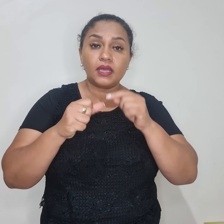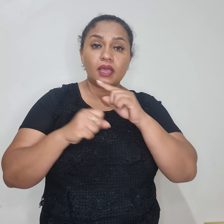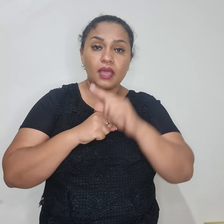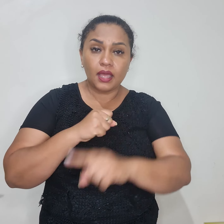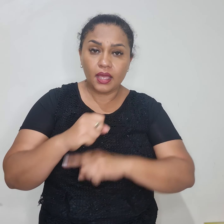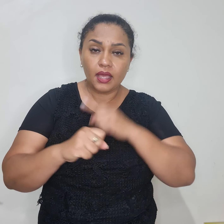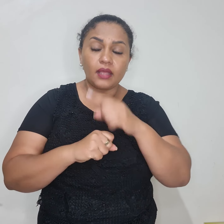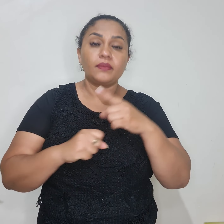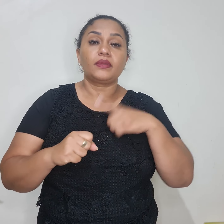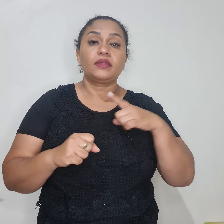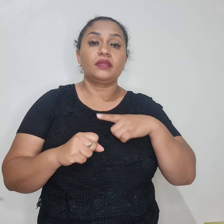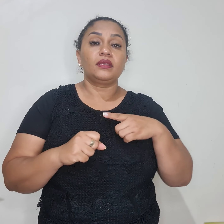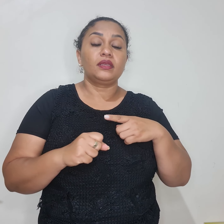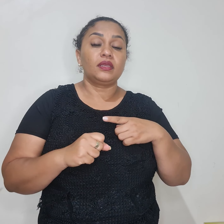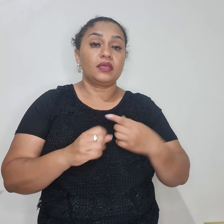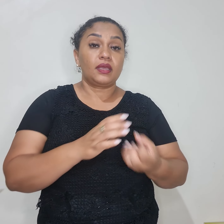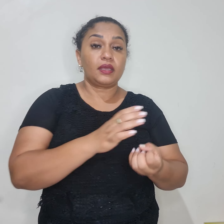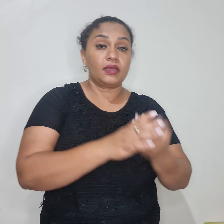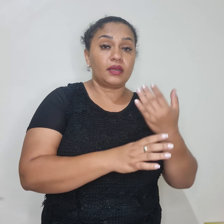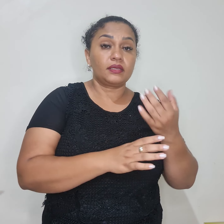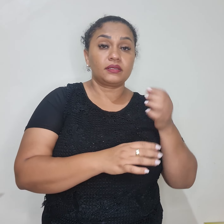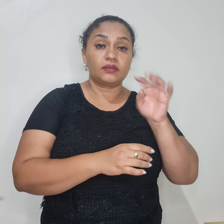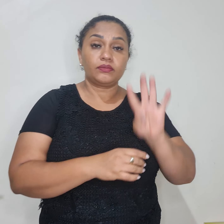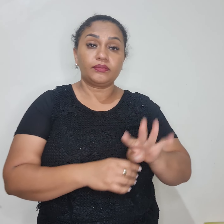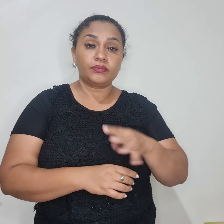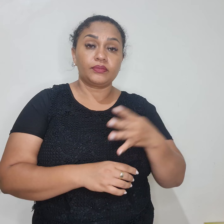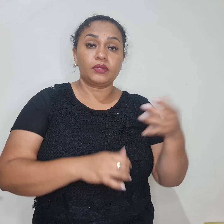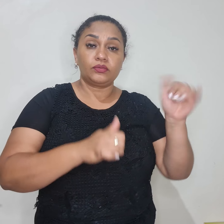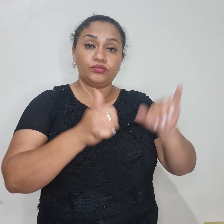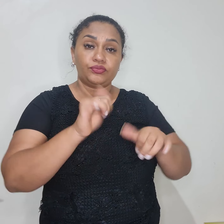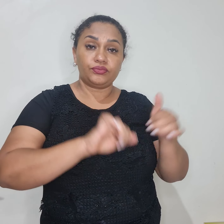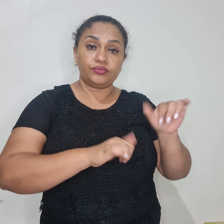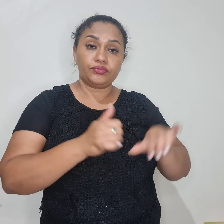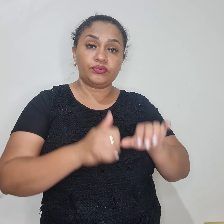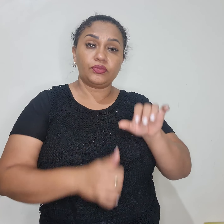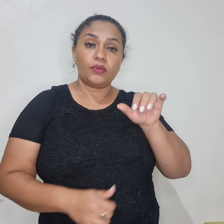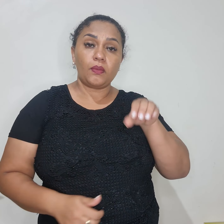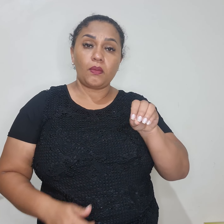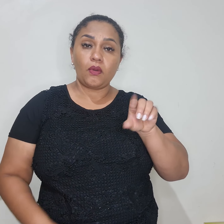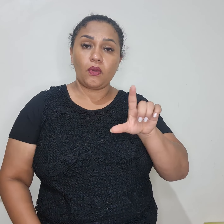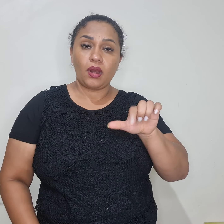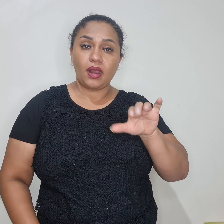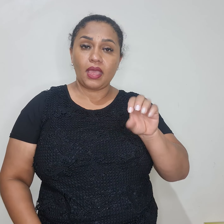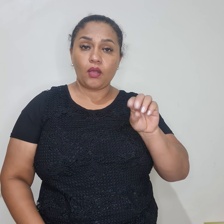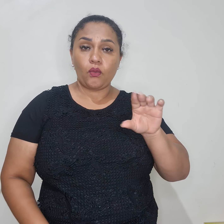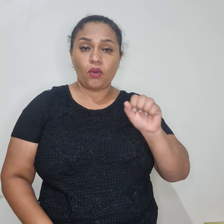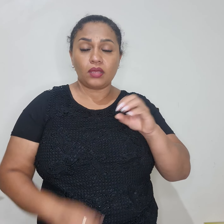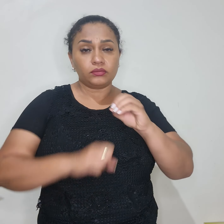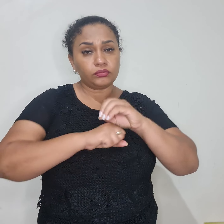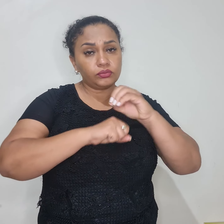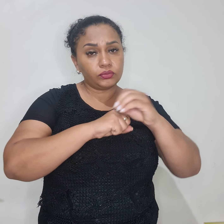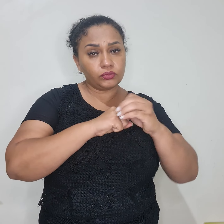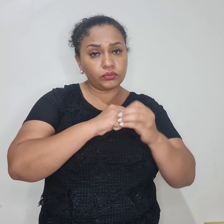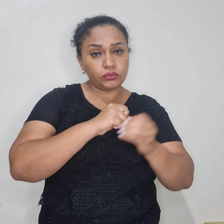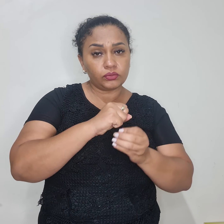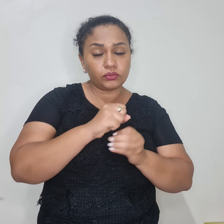de moléculas, mas ele não entendia como que era a menor parte dessa matéria. Qual era a carga desse